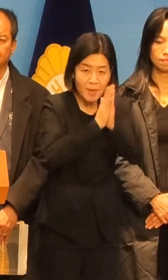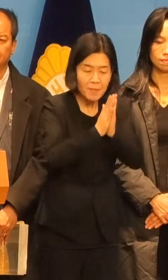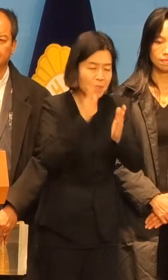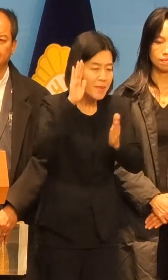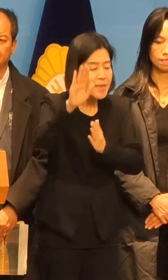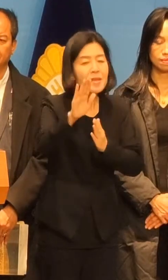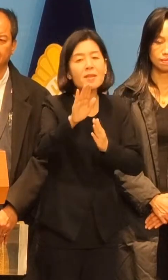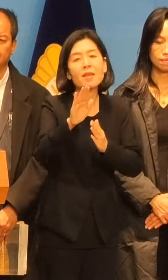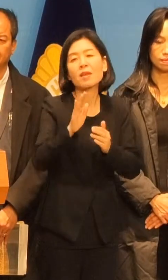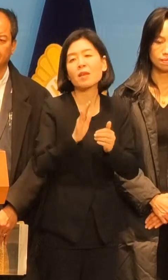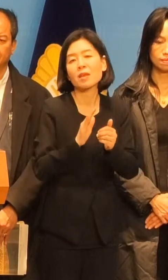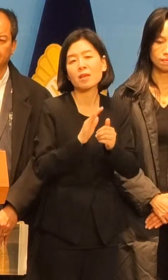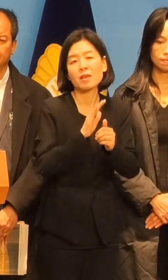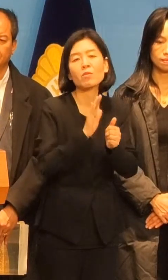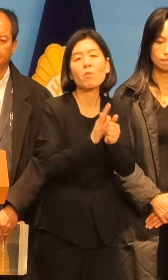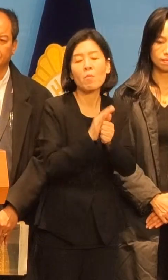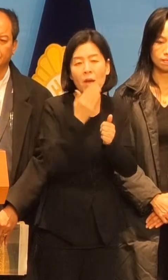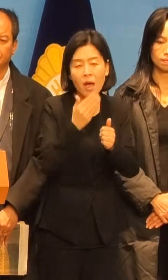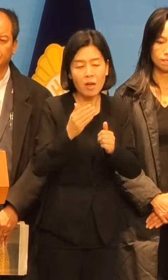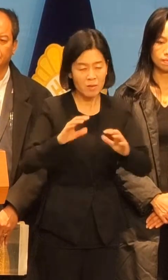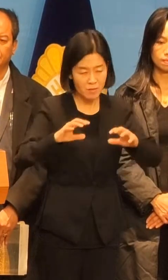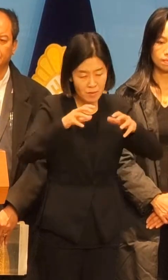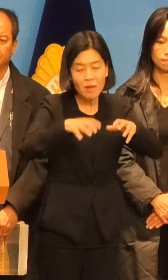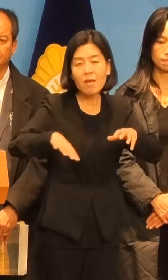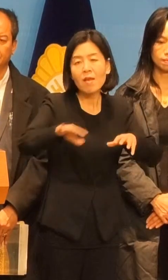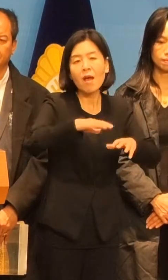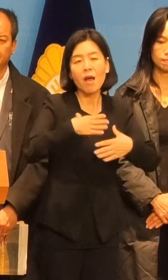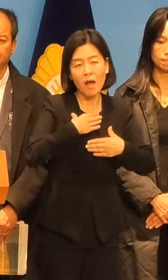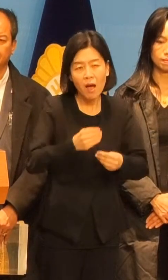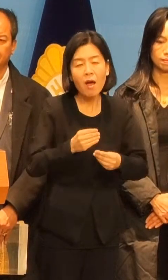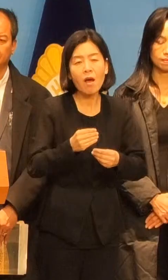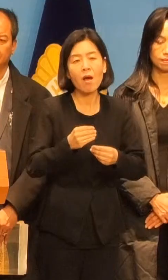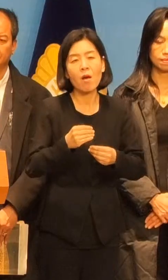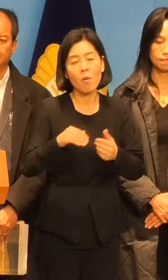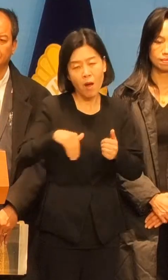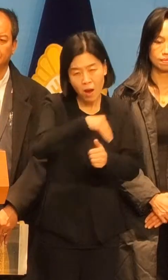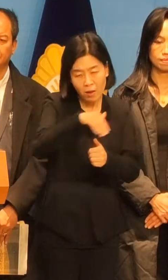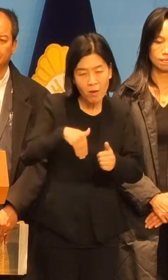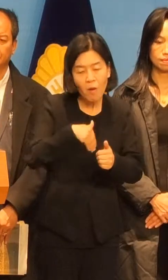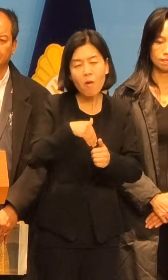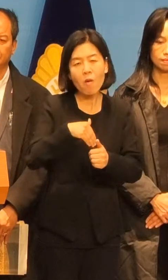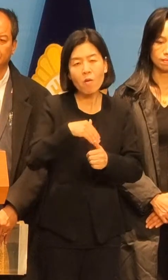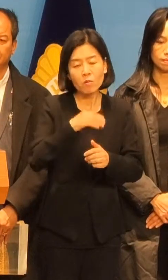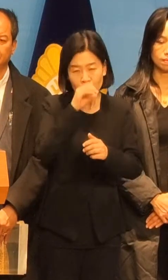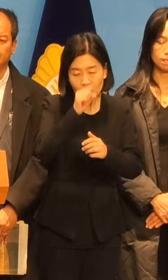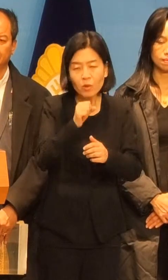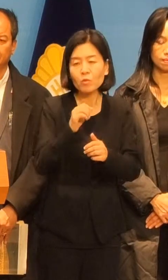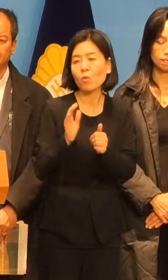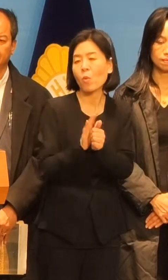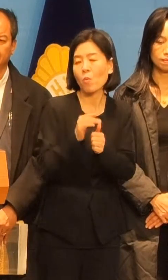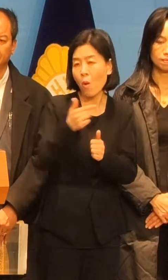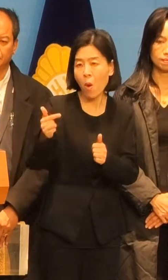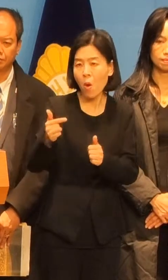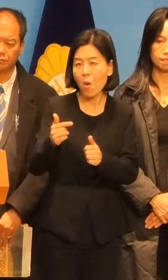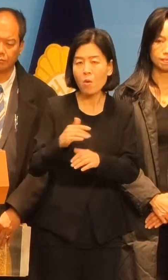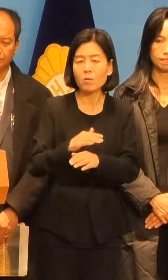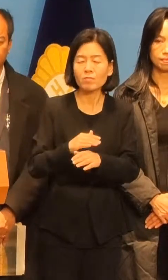전체 지역의 안보와 안정을 강화하는 데 도움이 될 수 있습니다. 꼭 부탁드립니다.